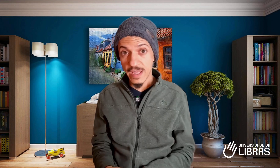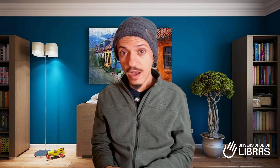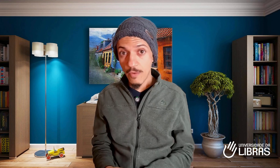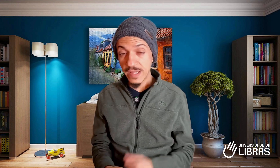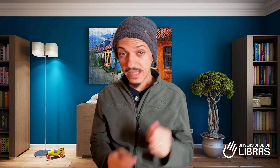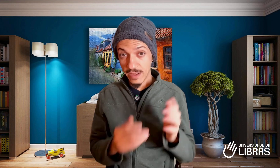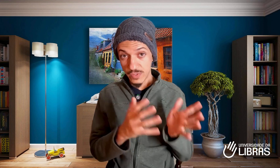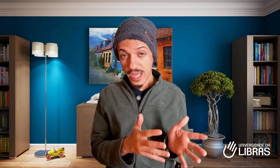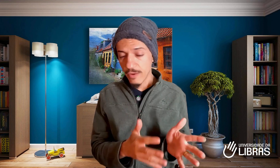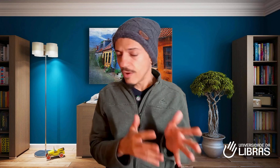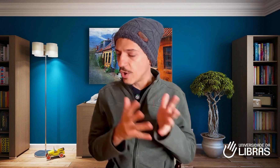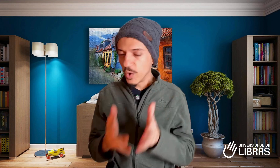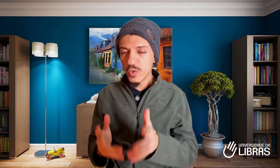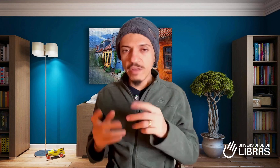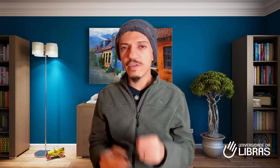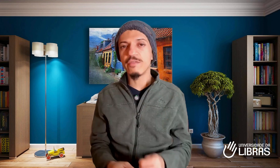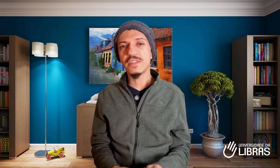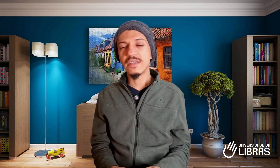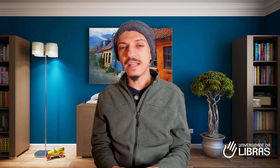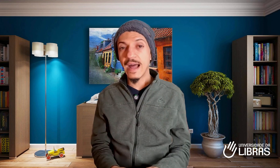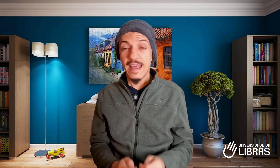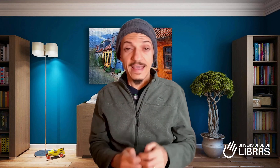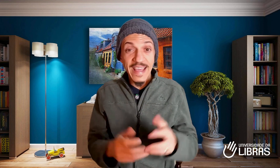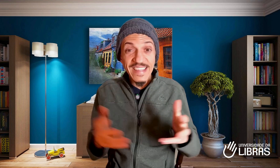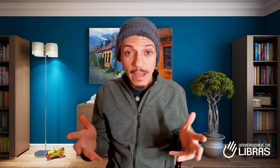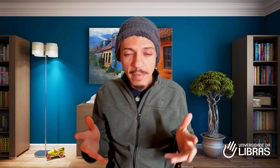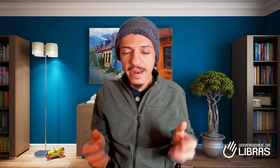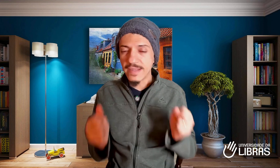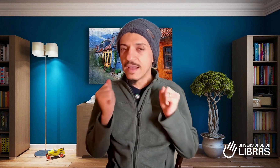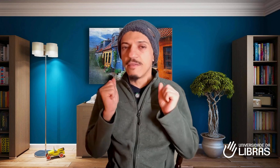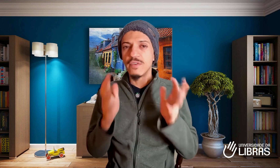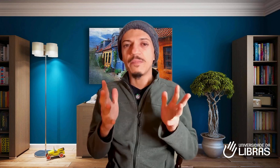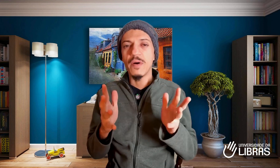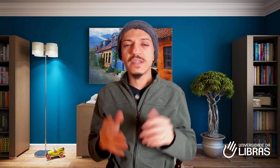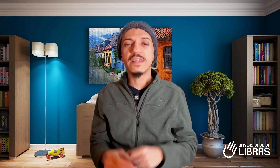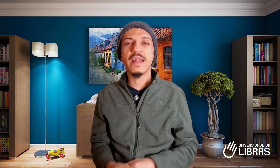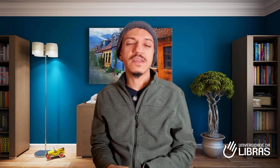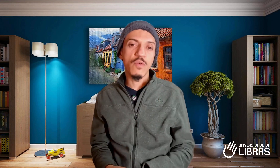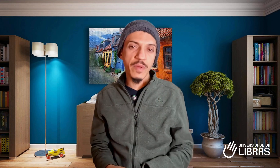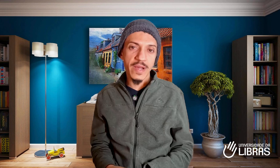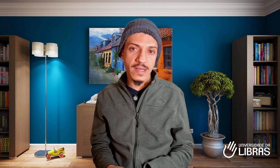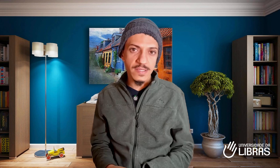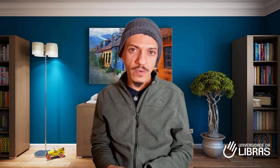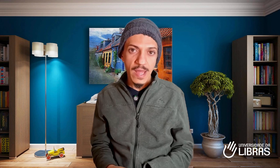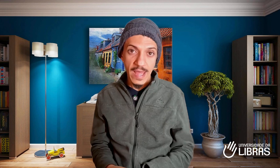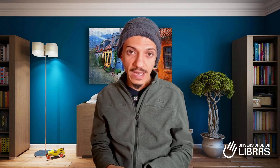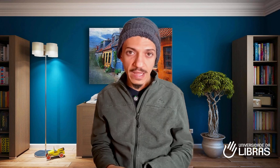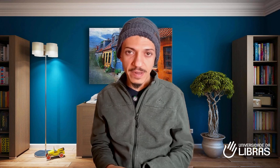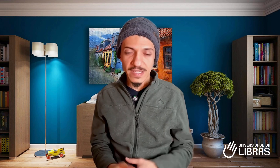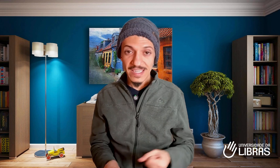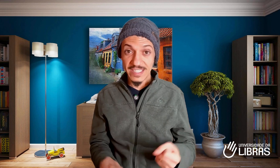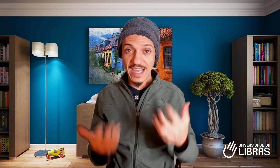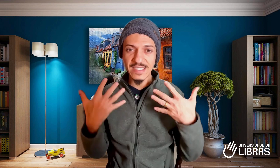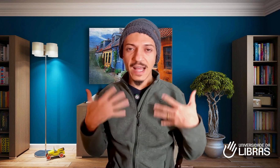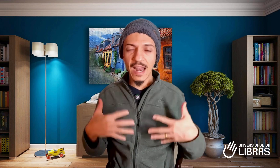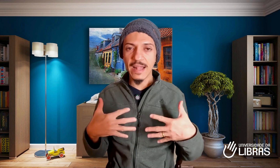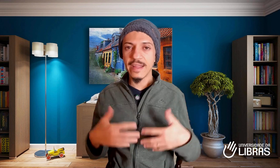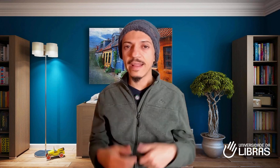realmente saia do zero ou do nível que você está e em semanas você possa ter essa comunicação em Libras já instalada aí dentro de